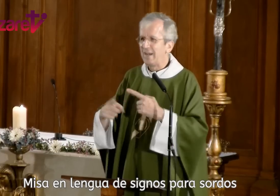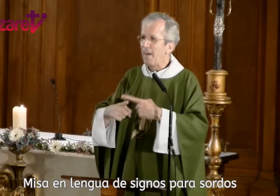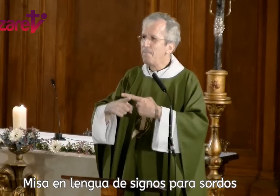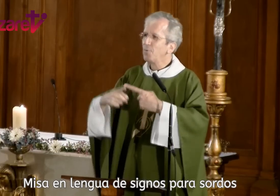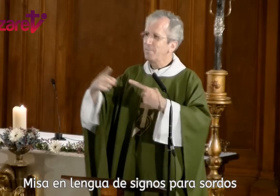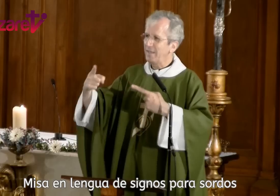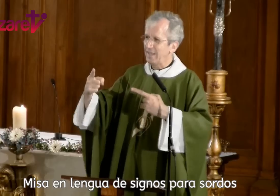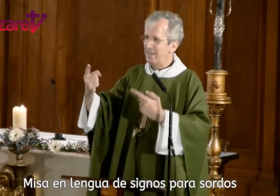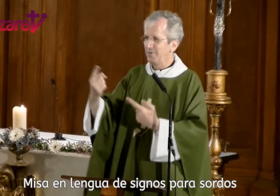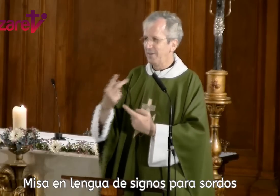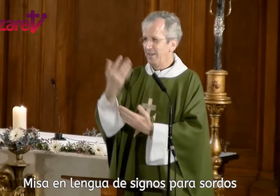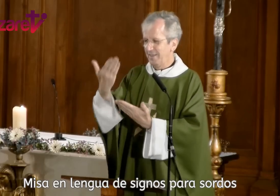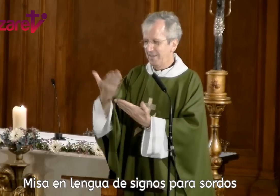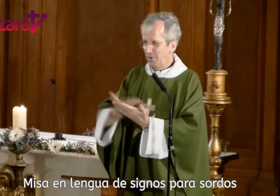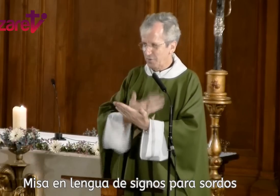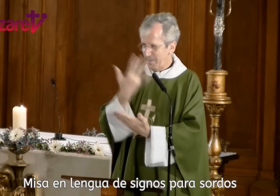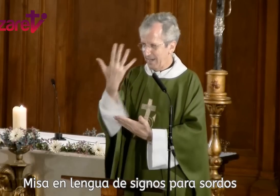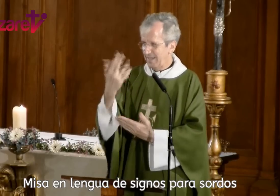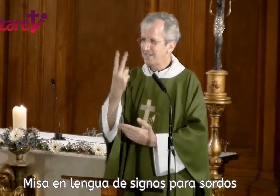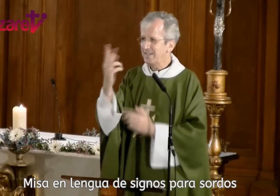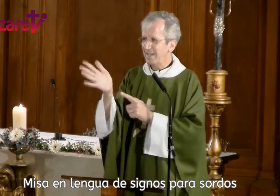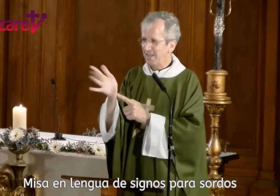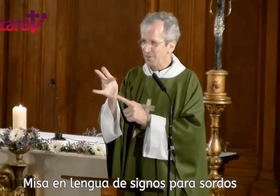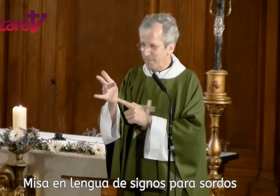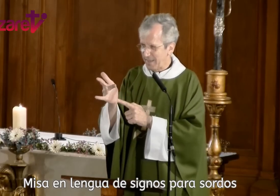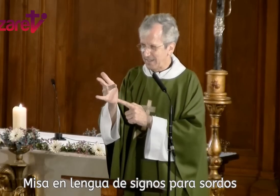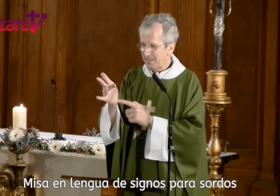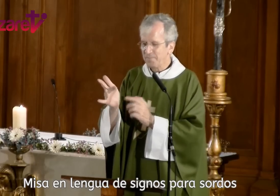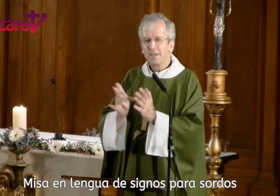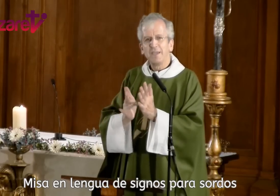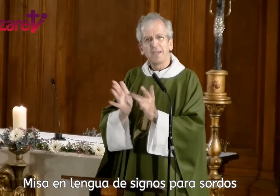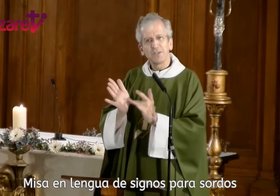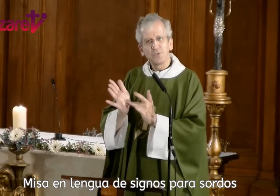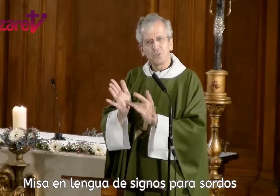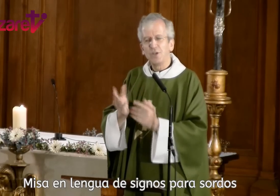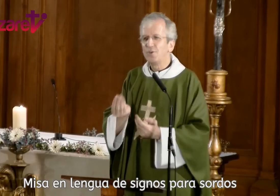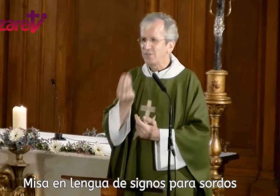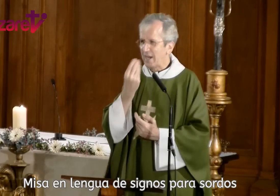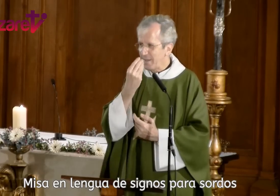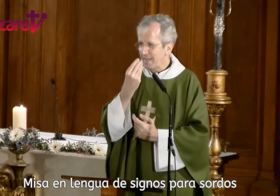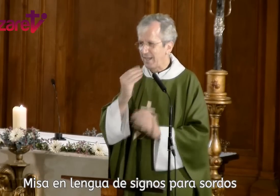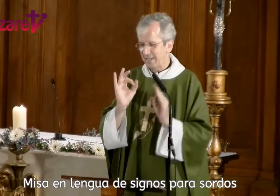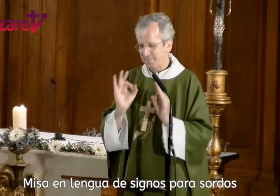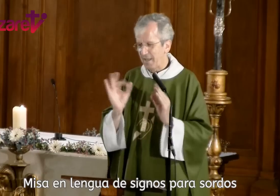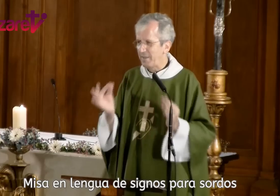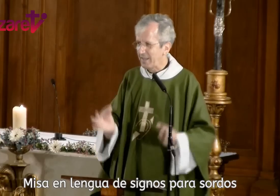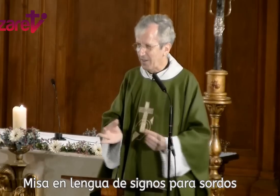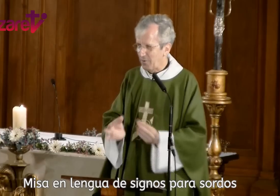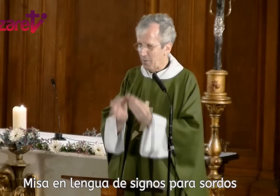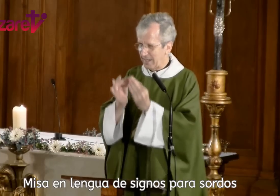la multiplicación de los panes y de los peces? Y Jesús nos alimenta especialmente con la